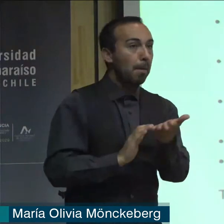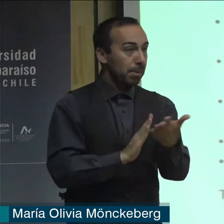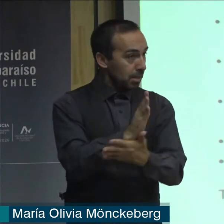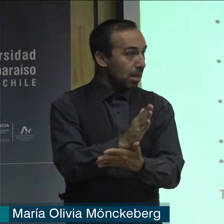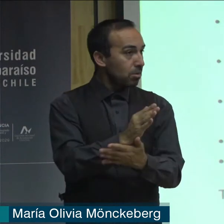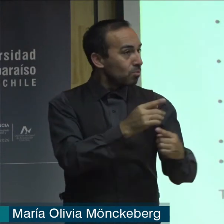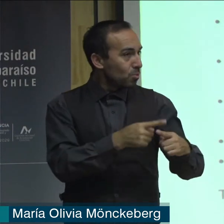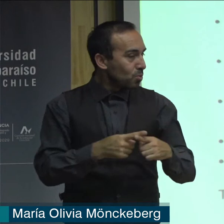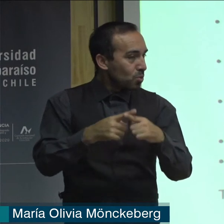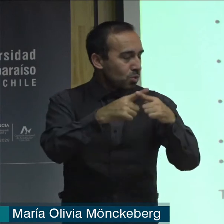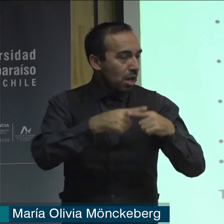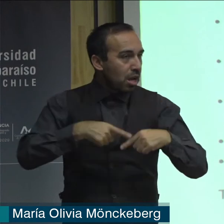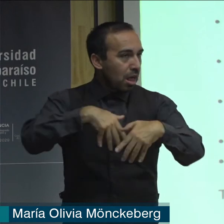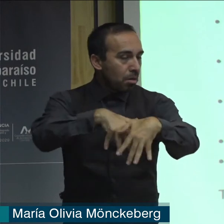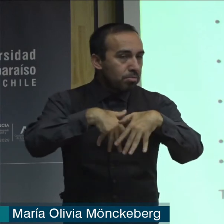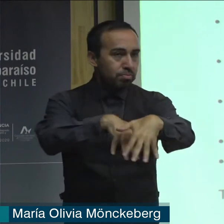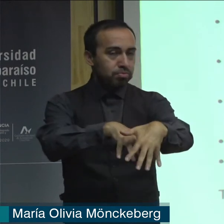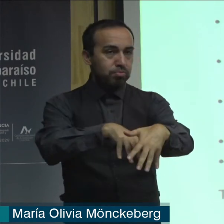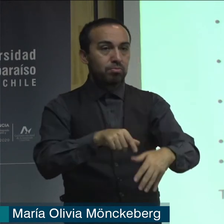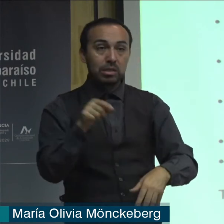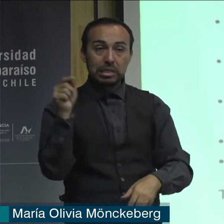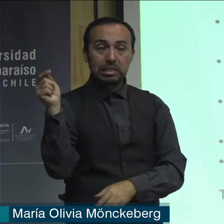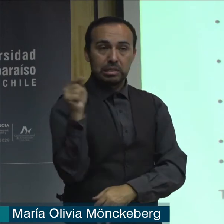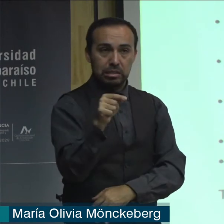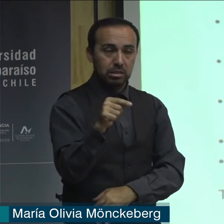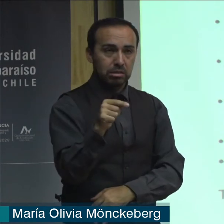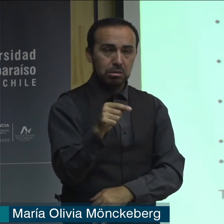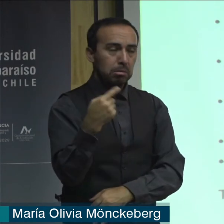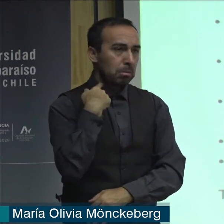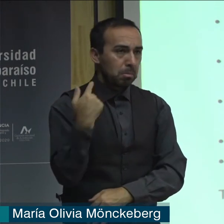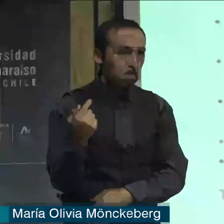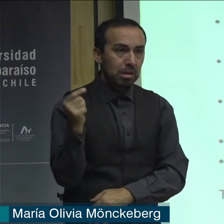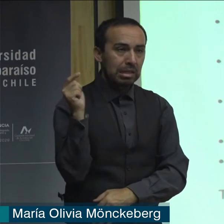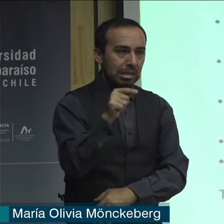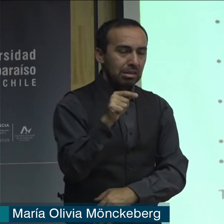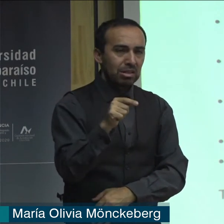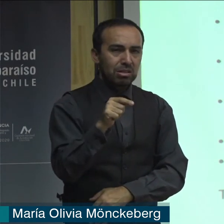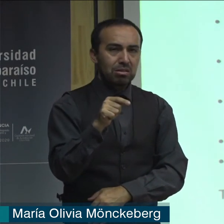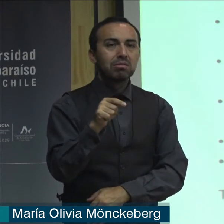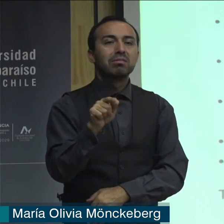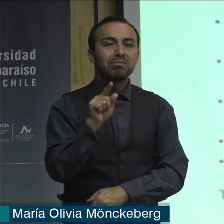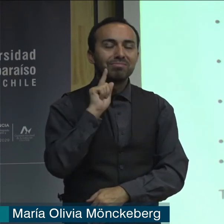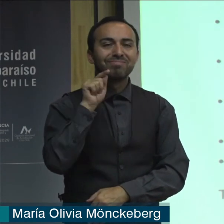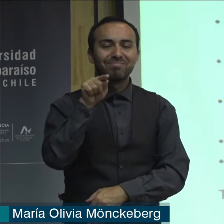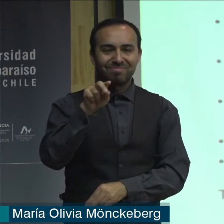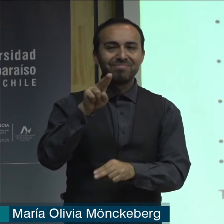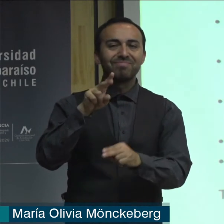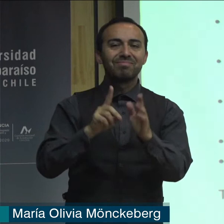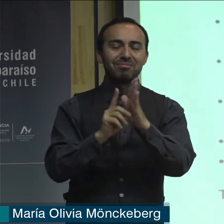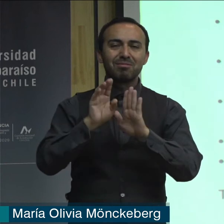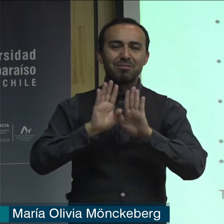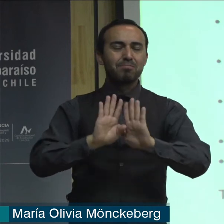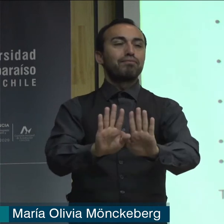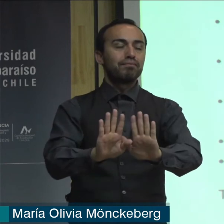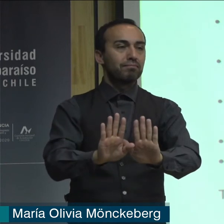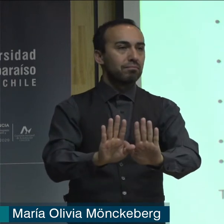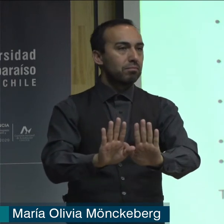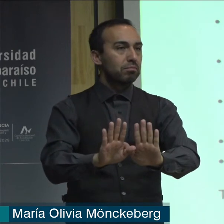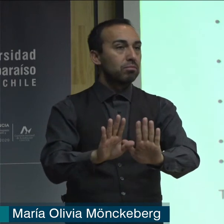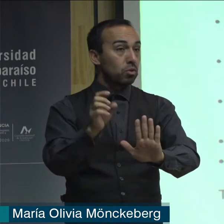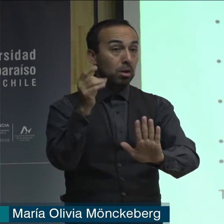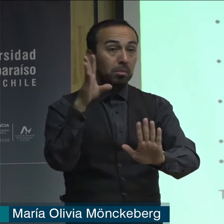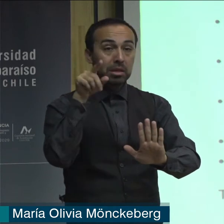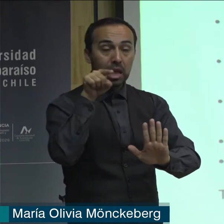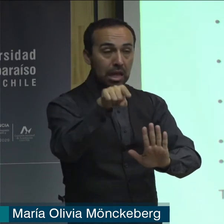y de todo el país y eso fue un freno creo para la creación solamente Entonces hubo tres